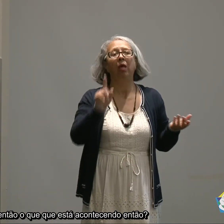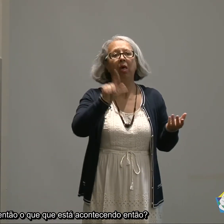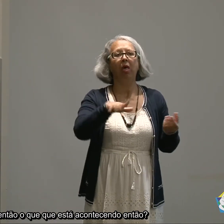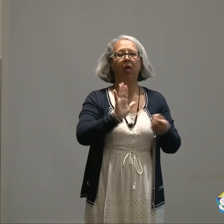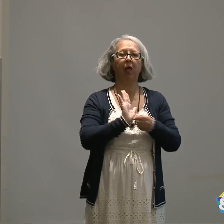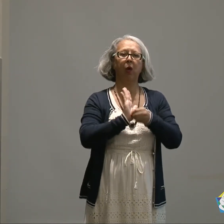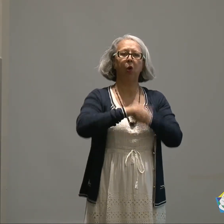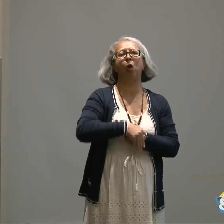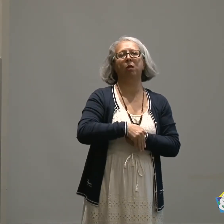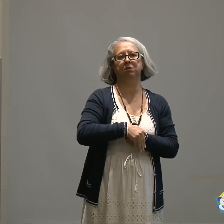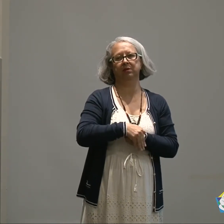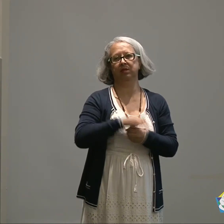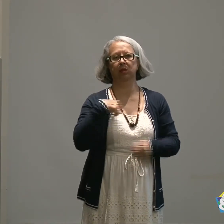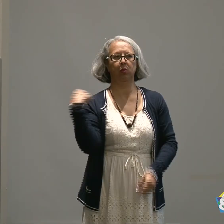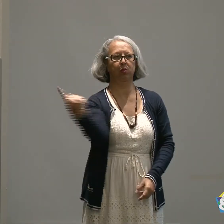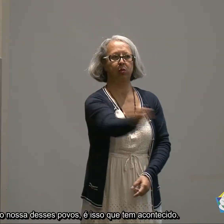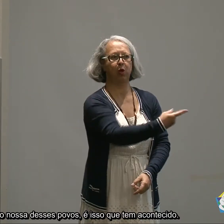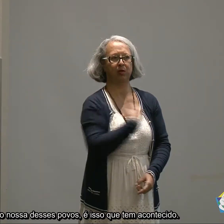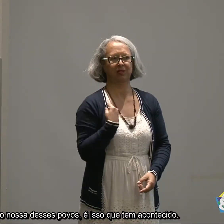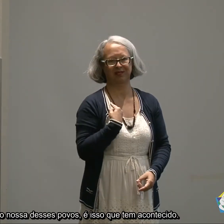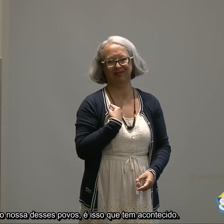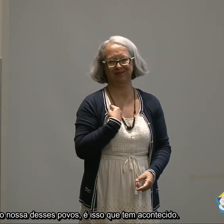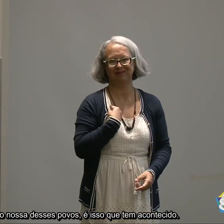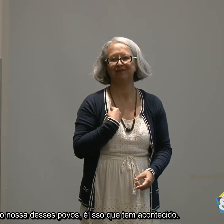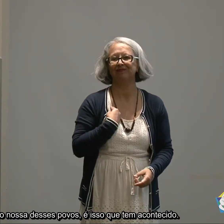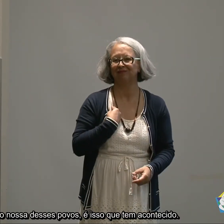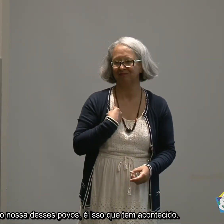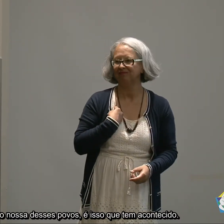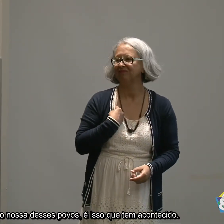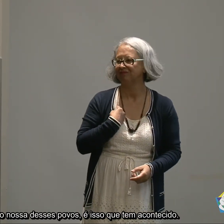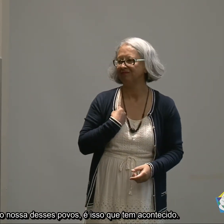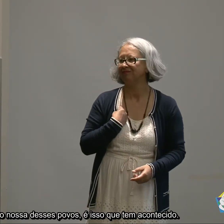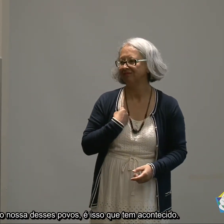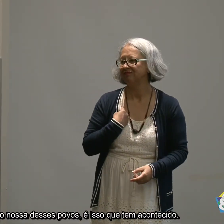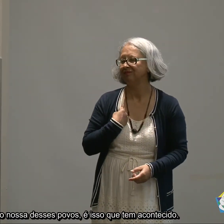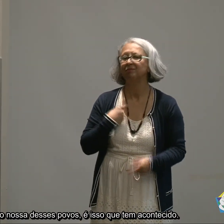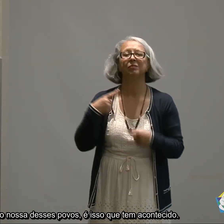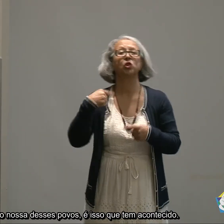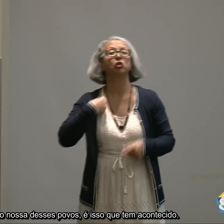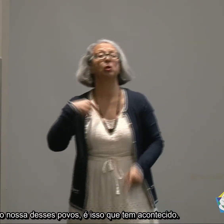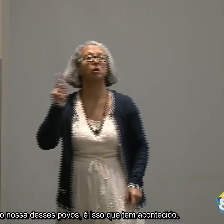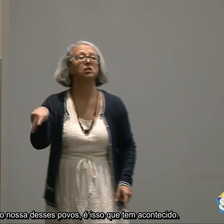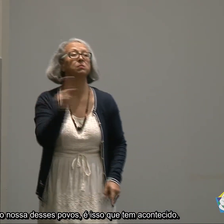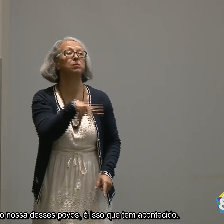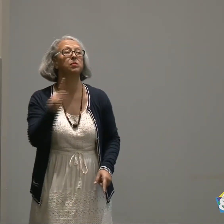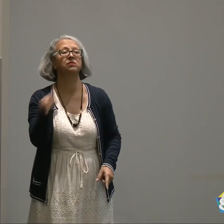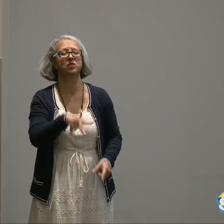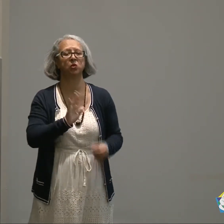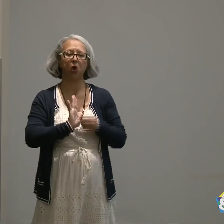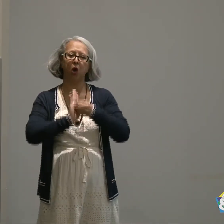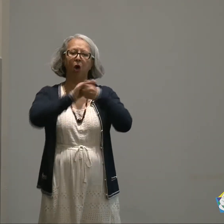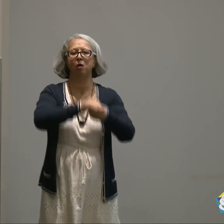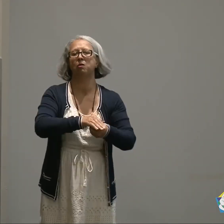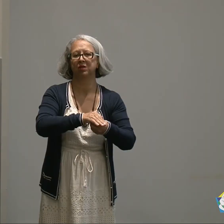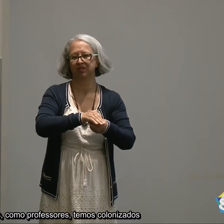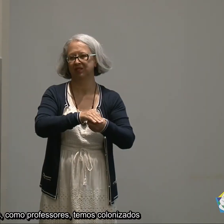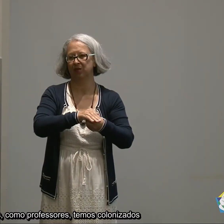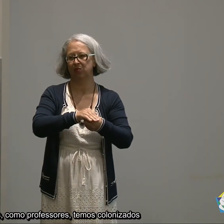então? É a colonização nossa desses povos. É isso que tem acontecido. Nós,